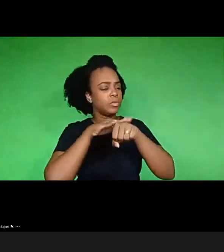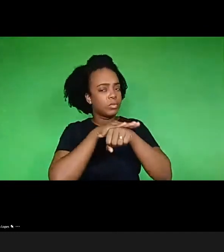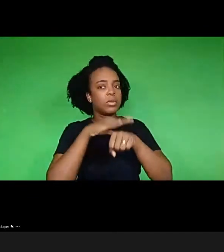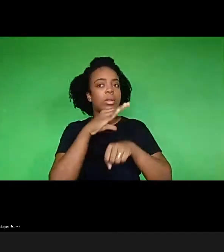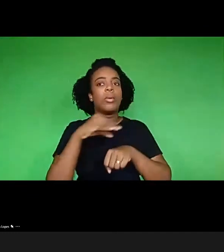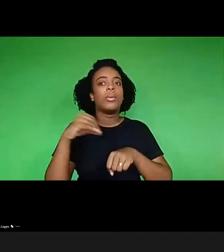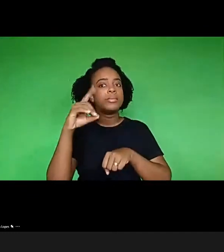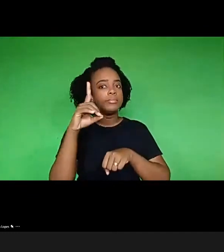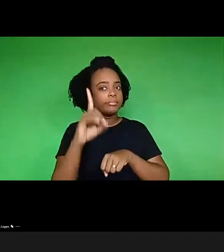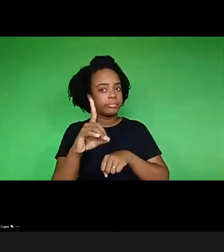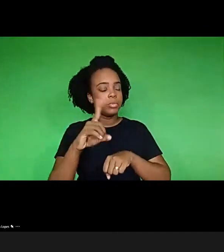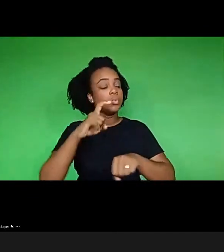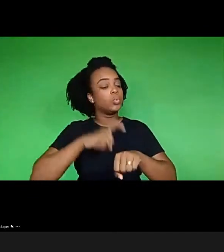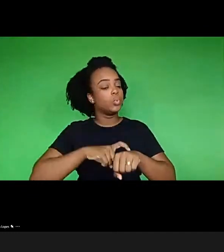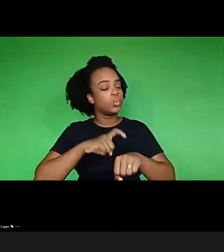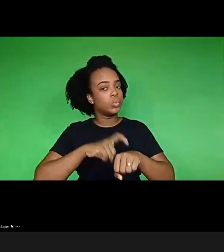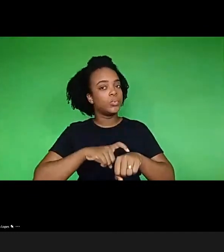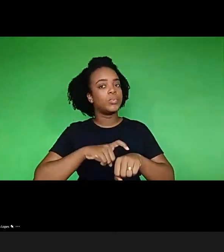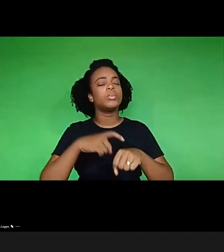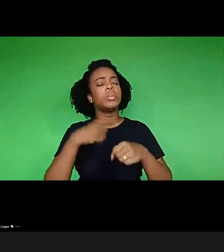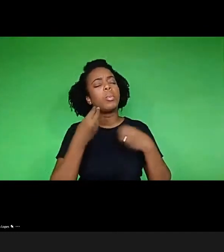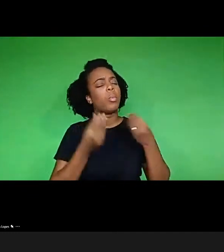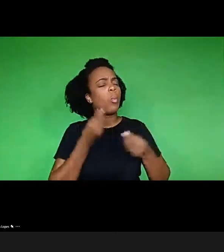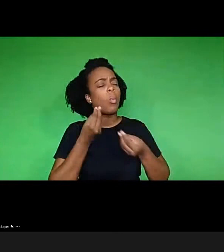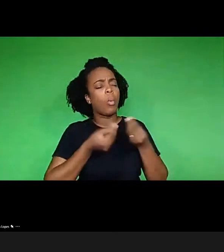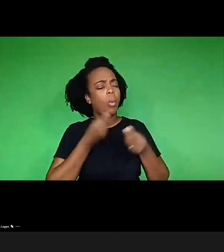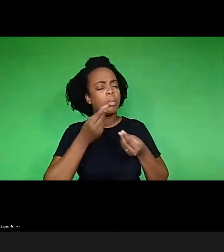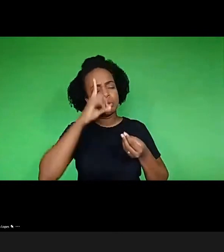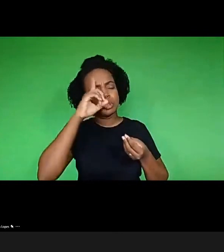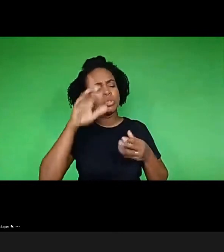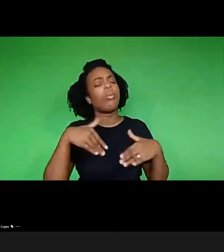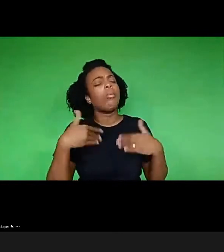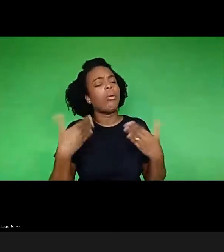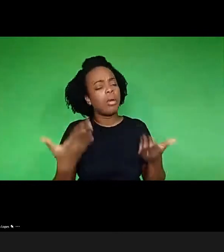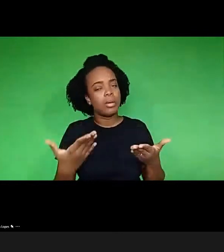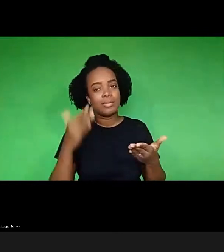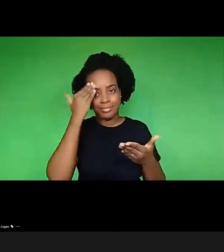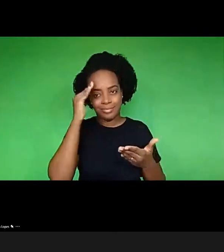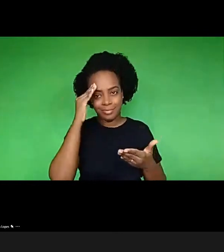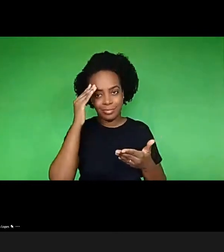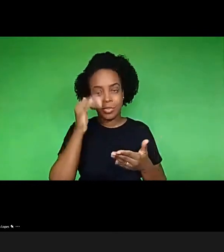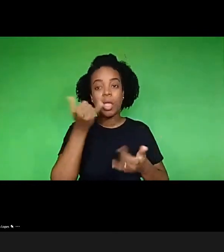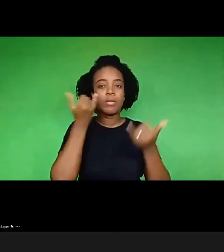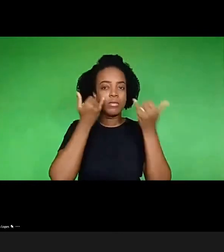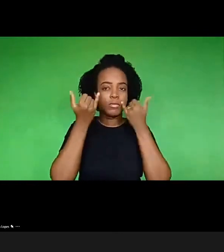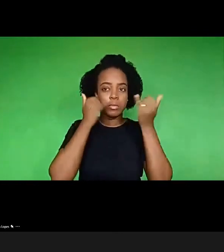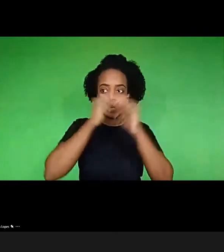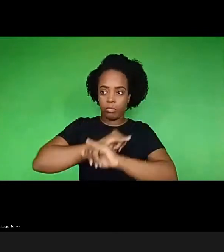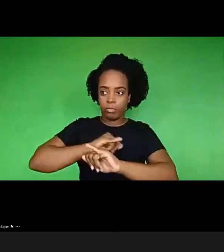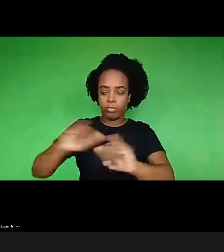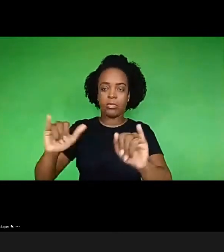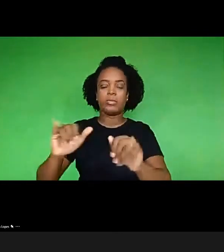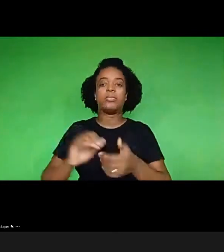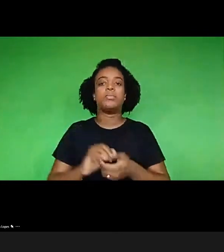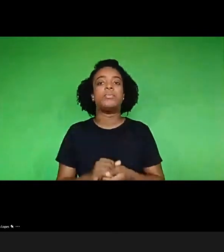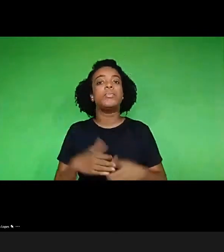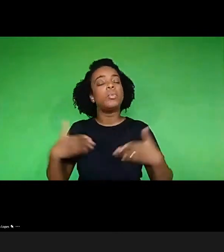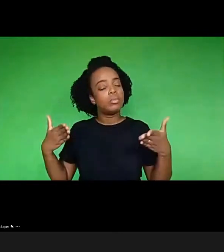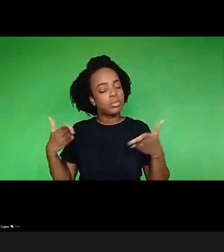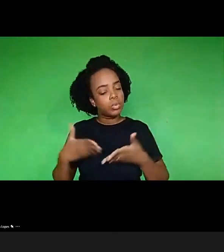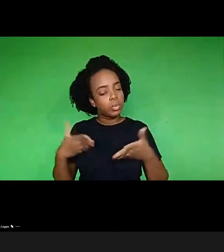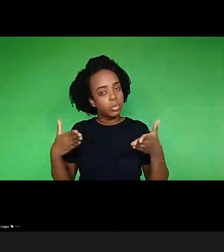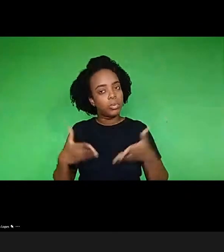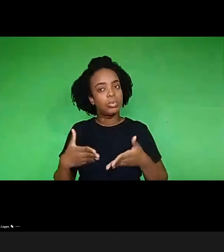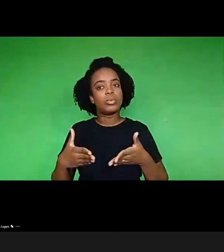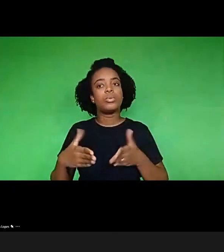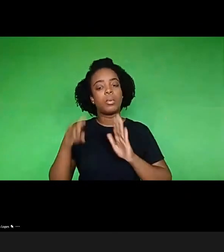possíveis, e a gente vai estar passando essas informações, tá bom? Esta semana agora, começando hoje, a nossa